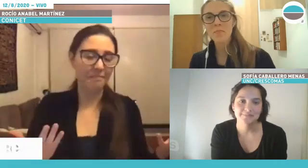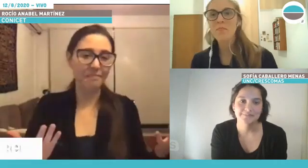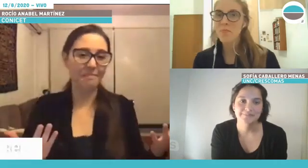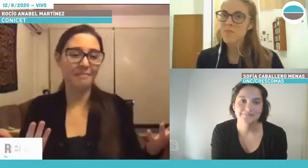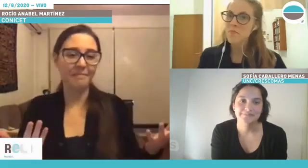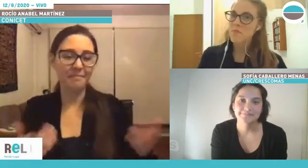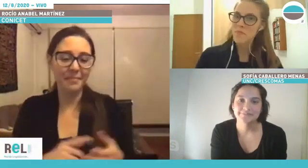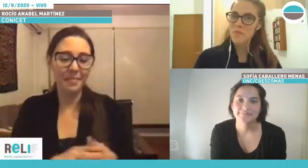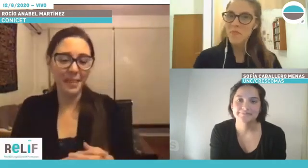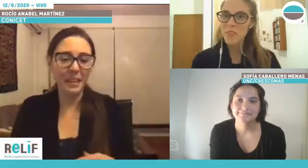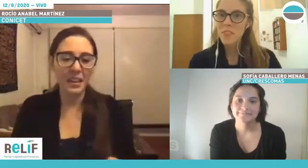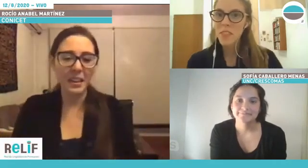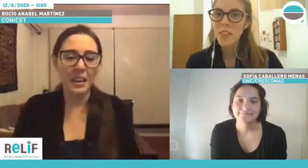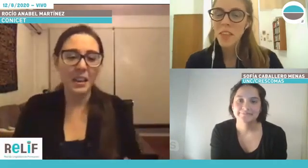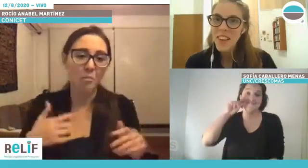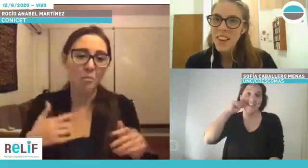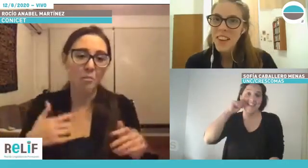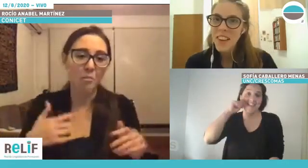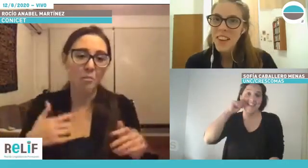orgullosos.